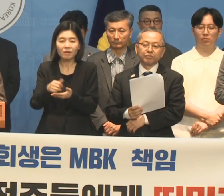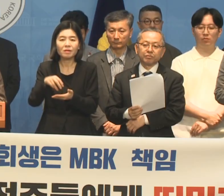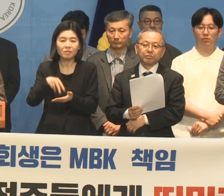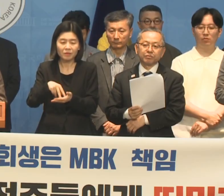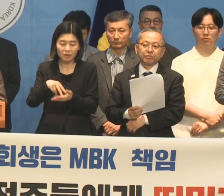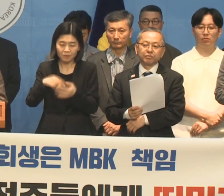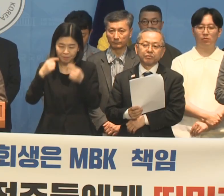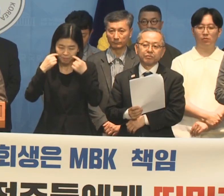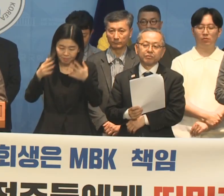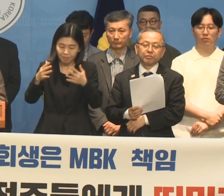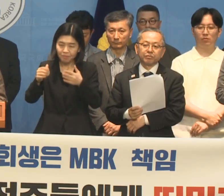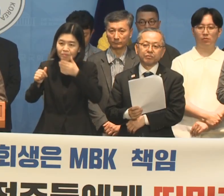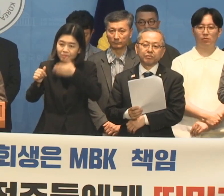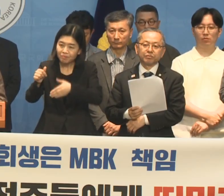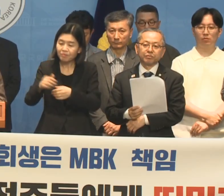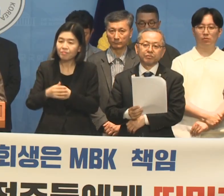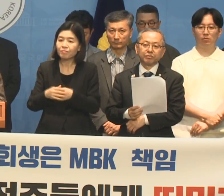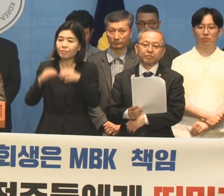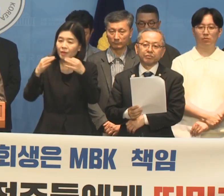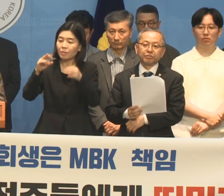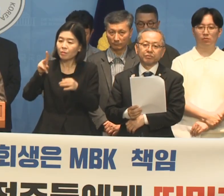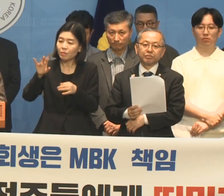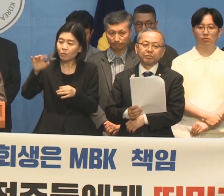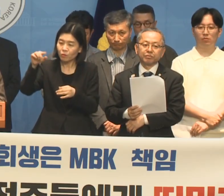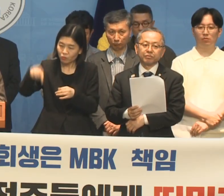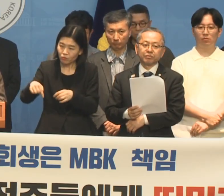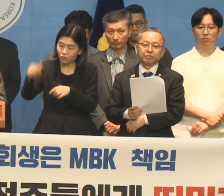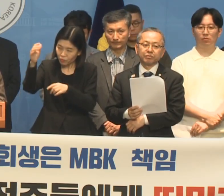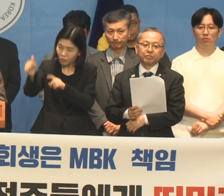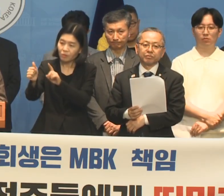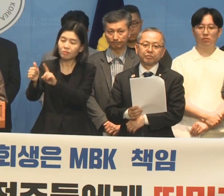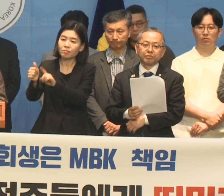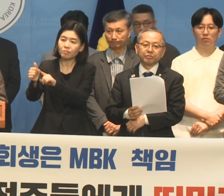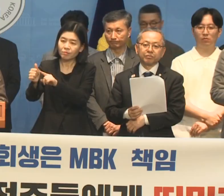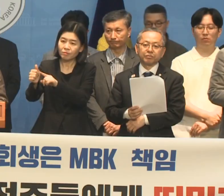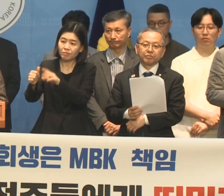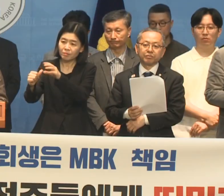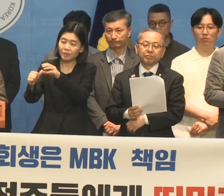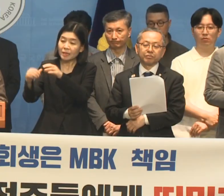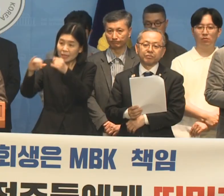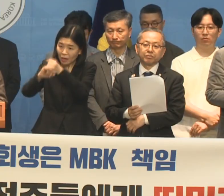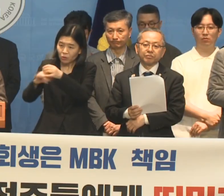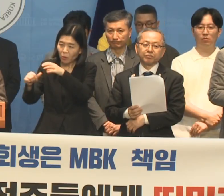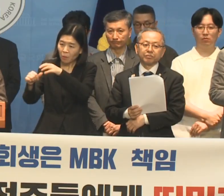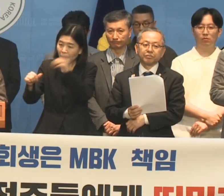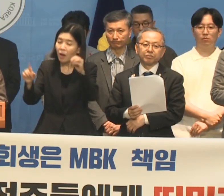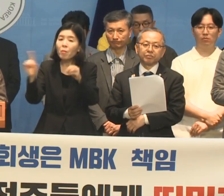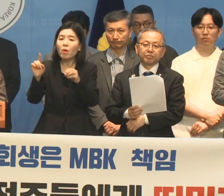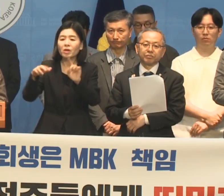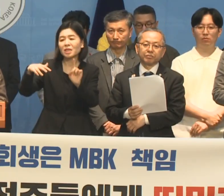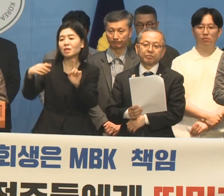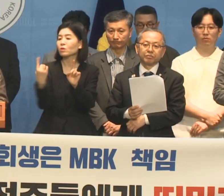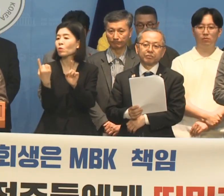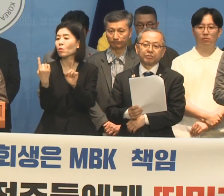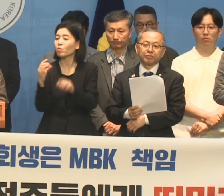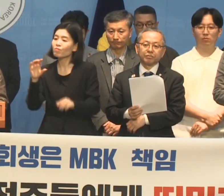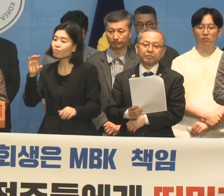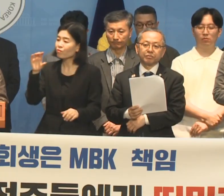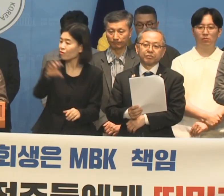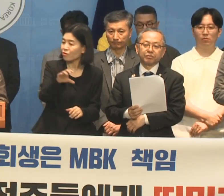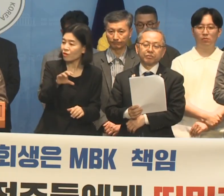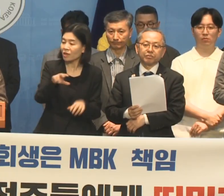분명히 요구합니다. 김병주 회장은 약속한 1조 투자 계획을 즉시